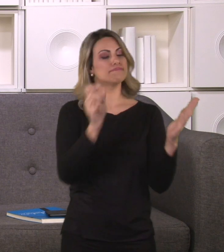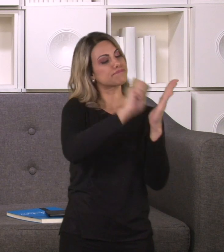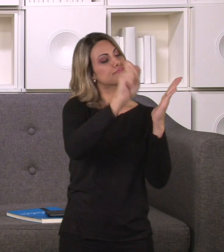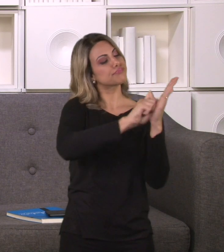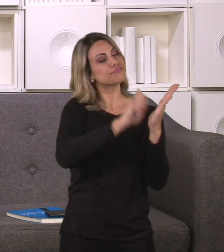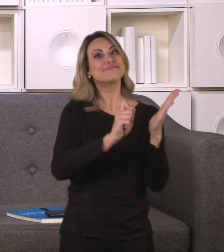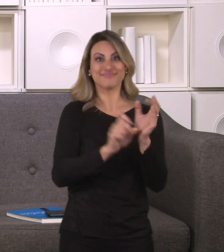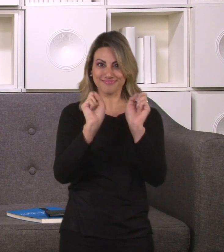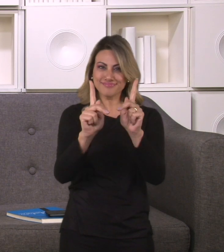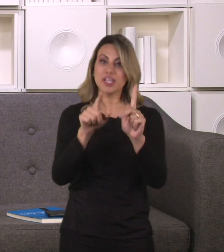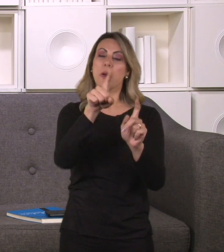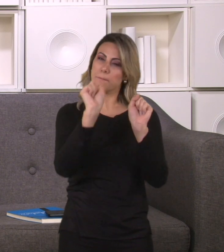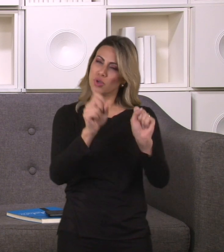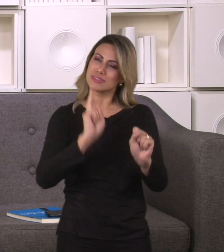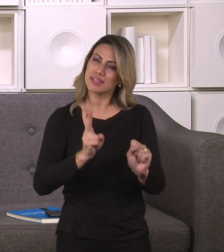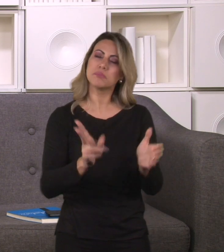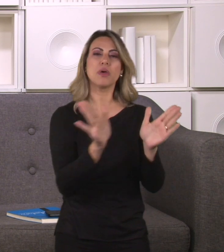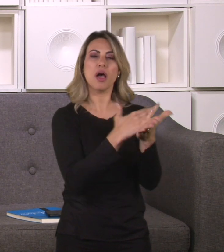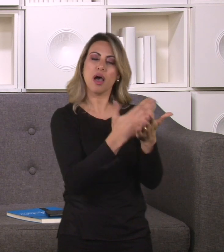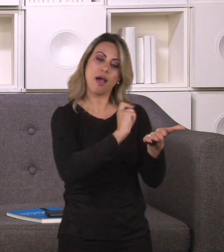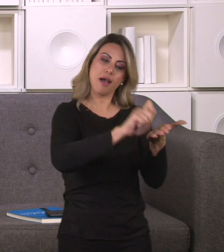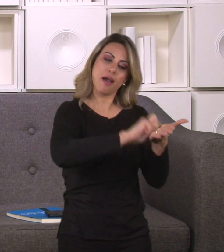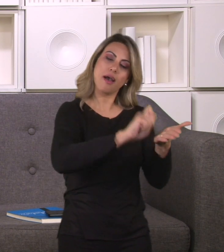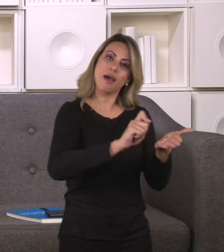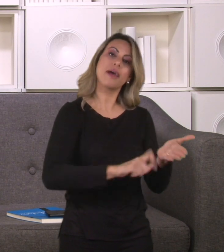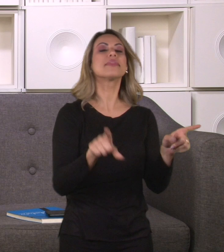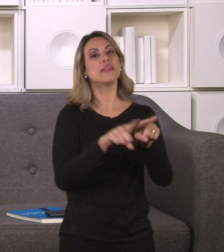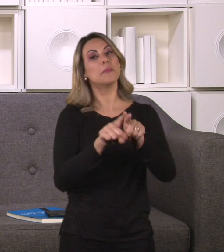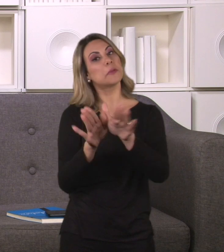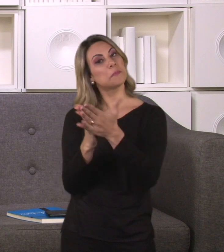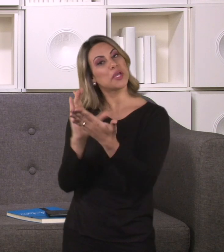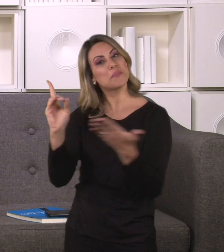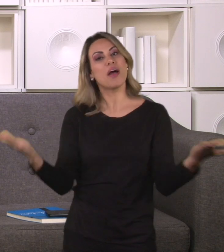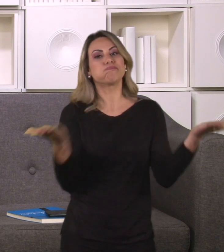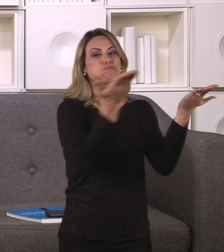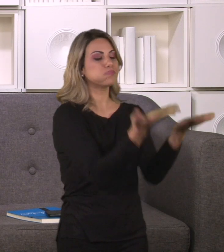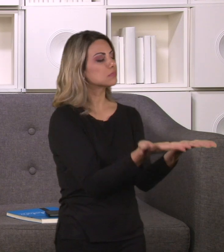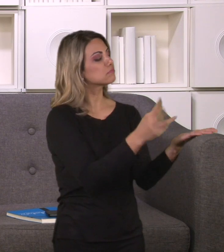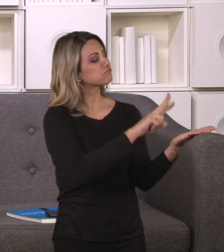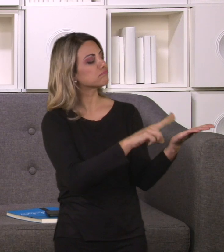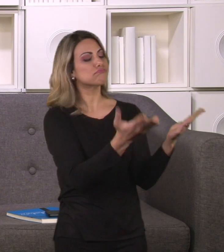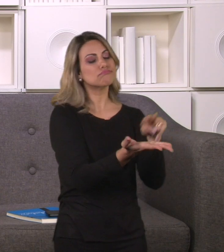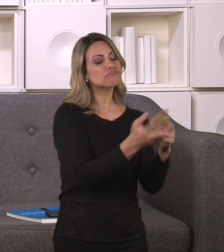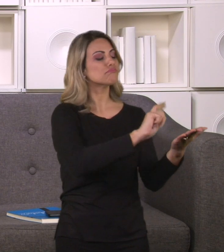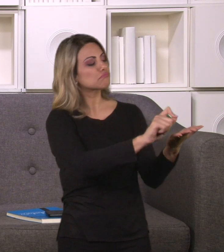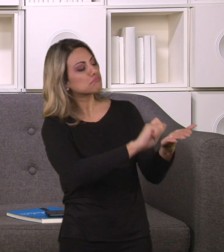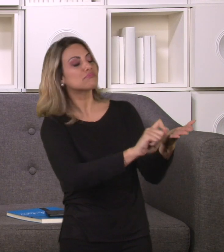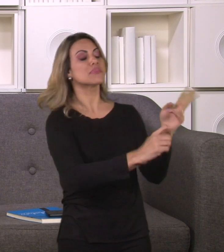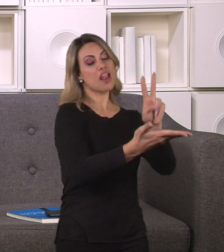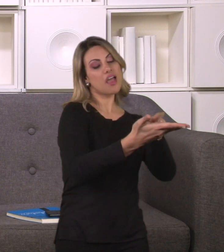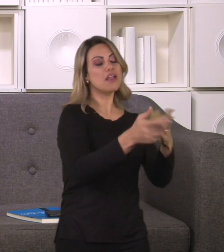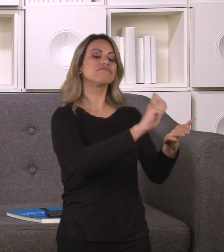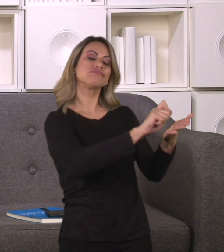seu caderno, tenha sua Bíblia e acompanhe tudo isso, registrando e compartilhando aí com as pessoas com